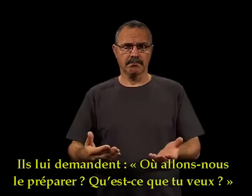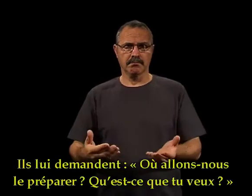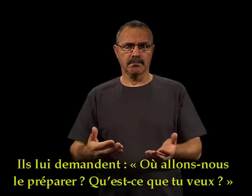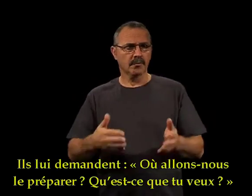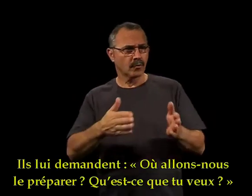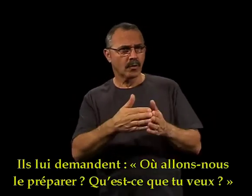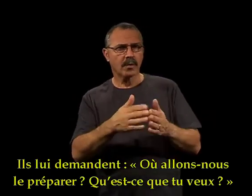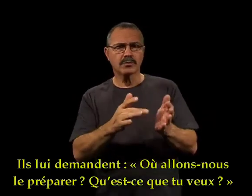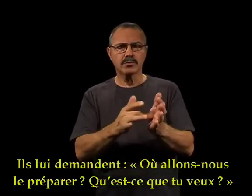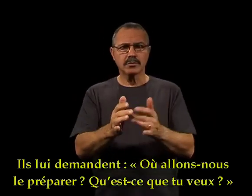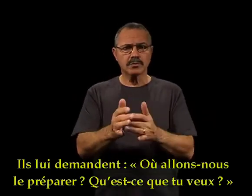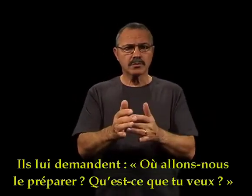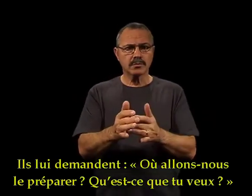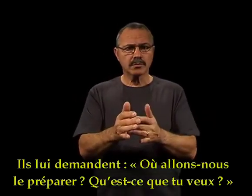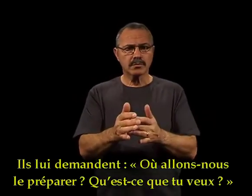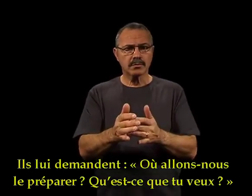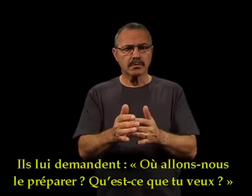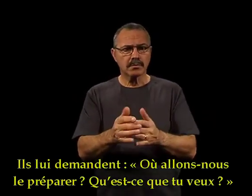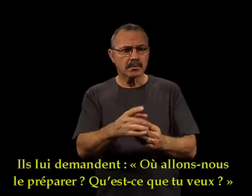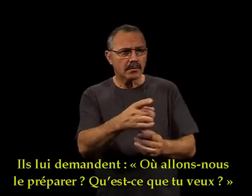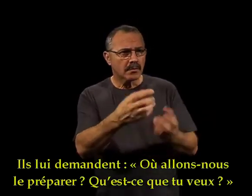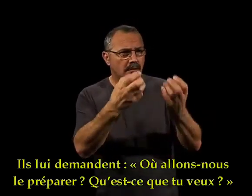Ils lui demandent « Où allons-nous le préparer ?